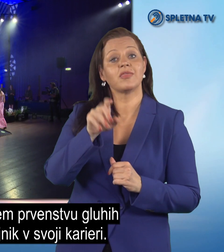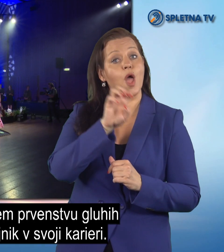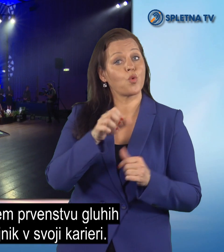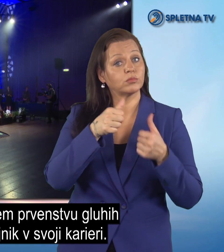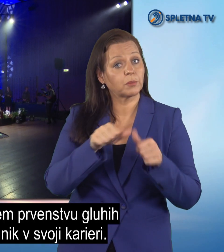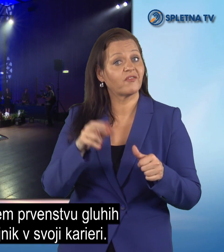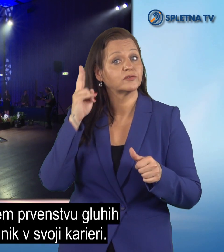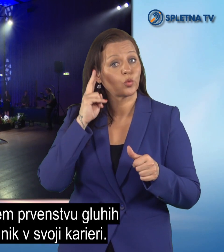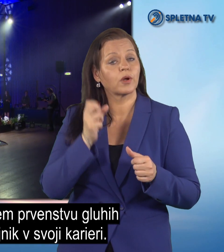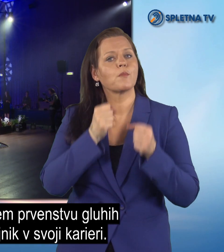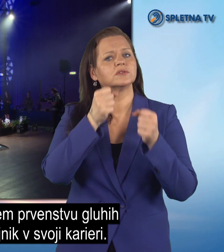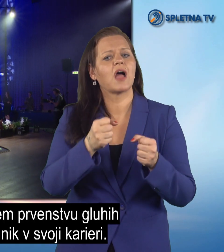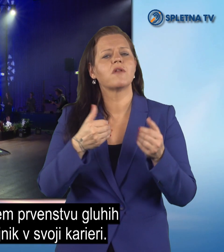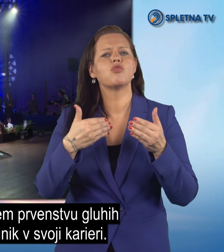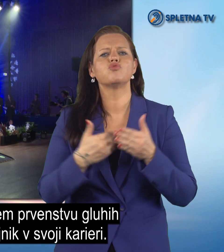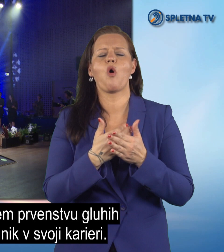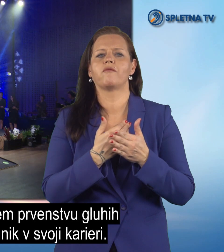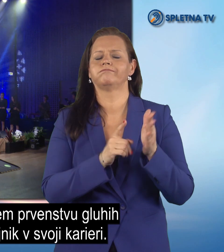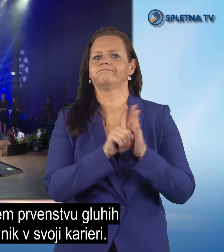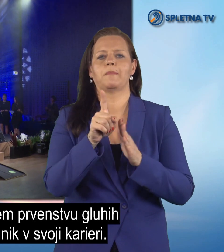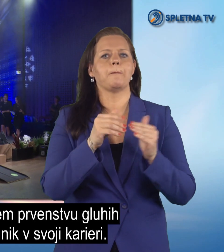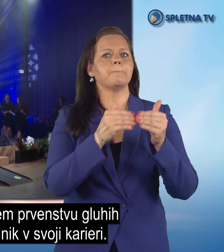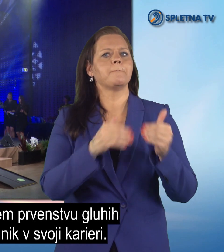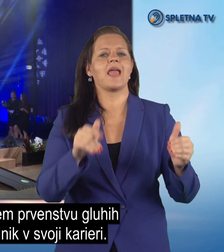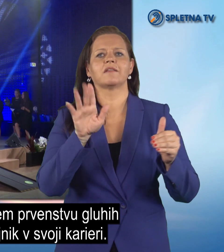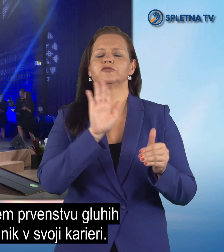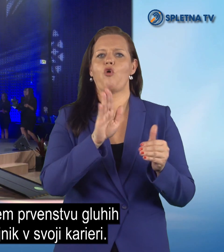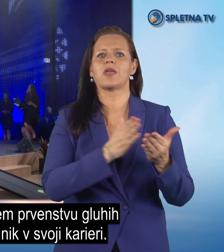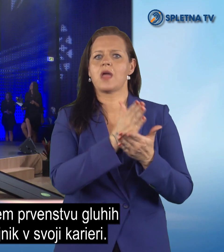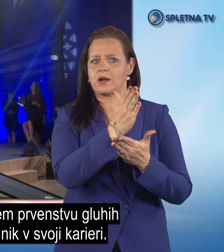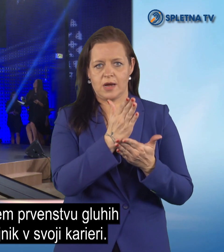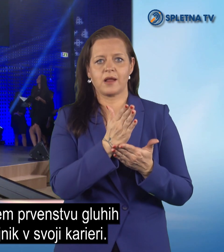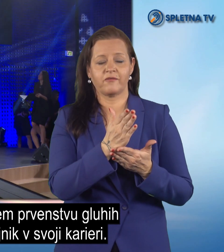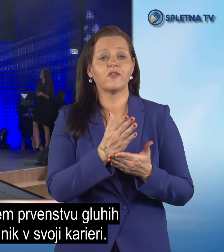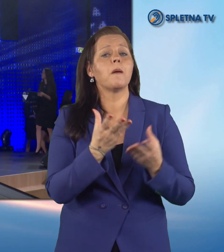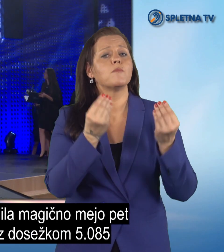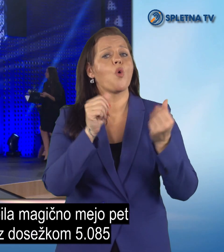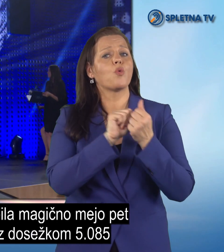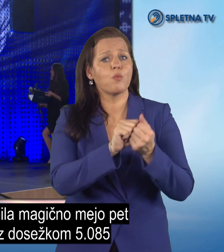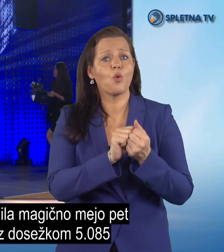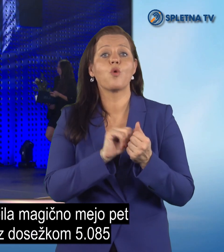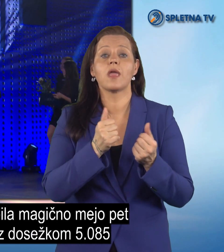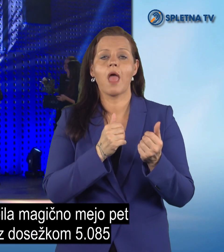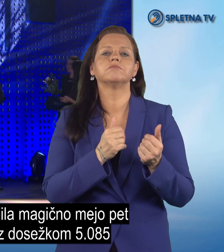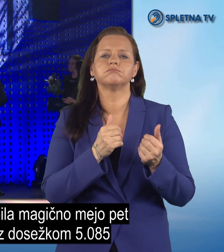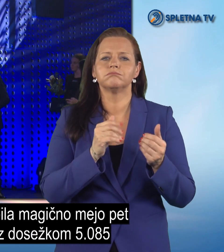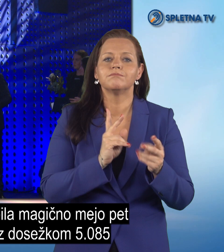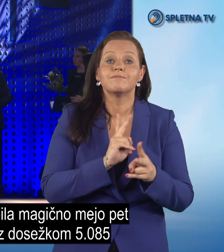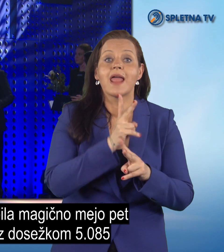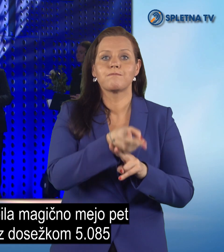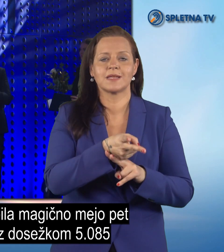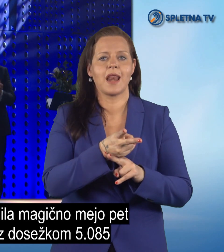Leja je na Evropskem prvenstvu gluhih postavila nov mejnik v svoji karieri. V mnogoboju je prebila magično